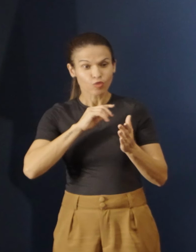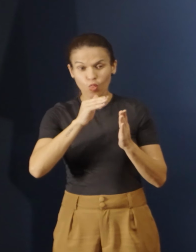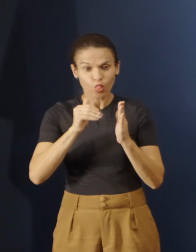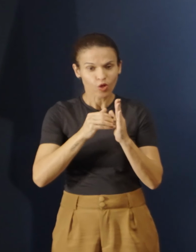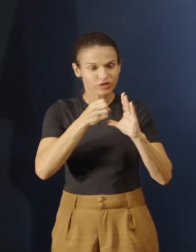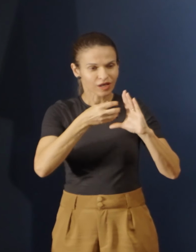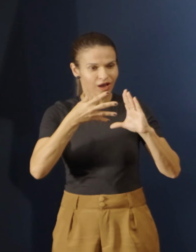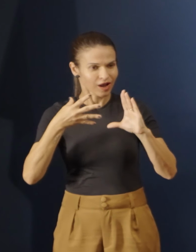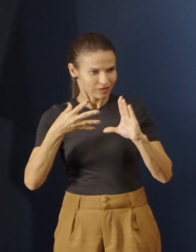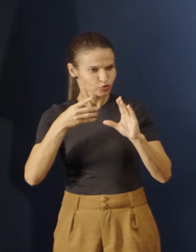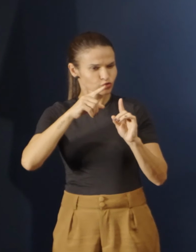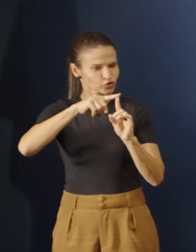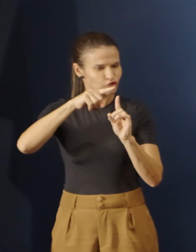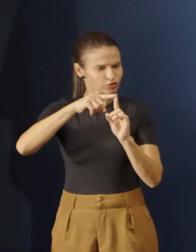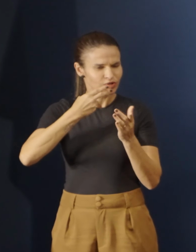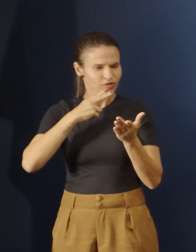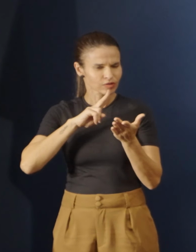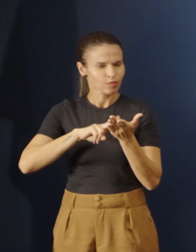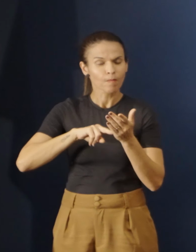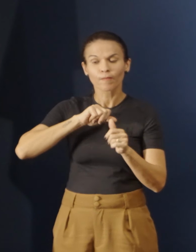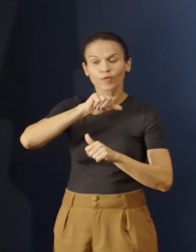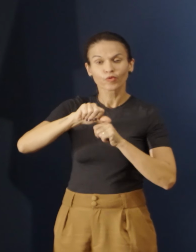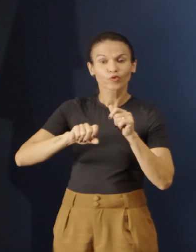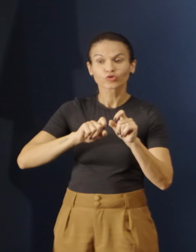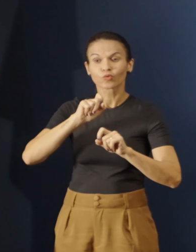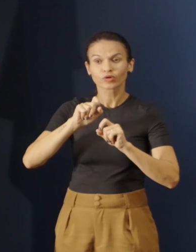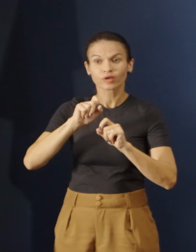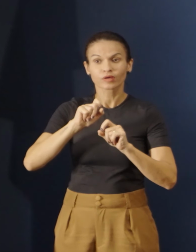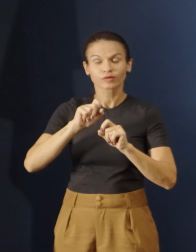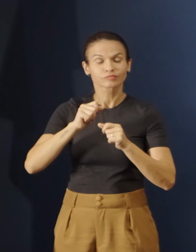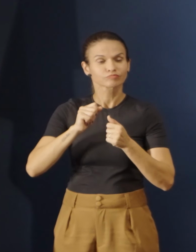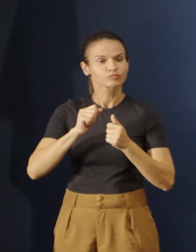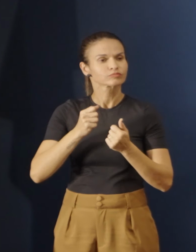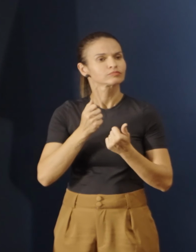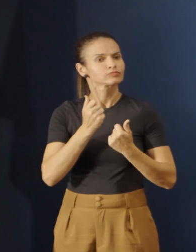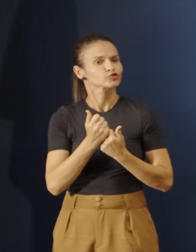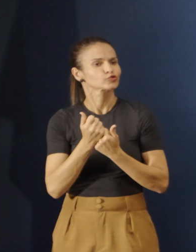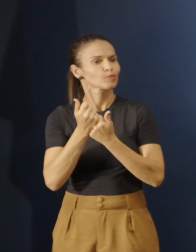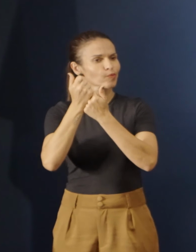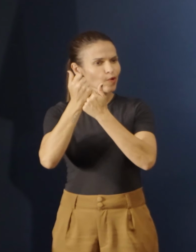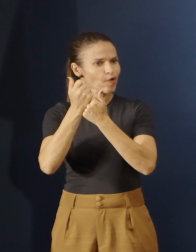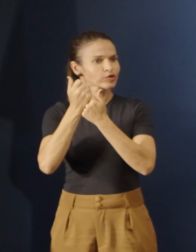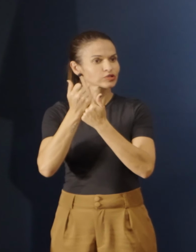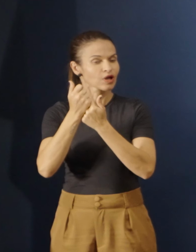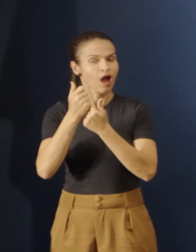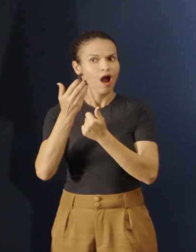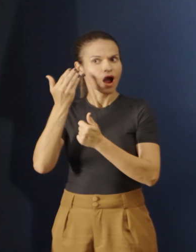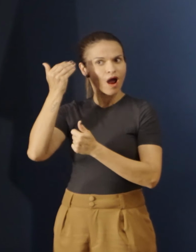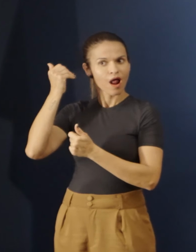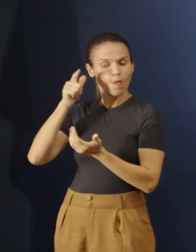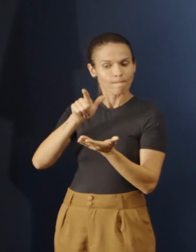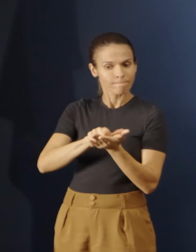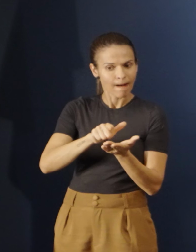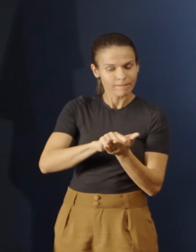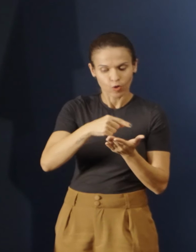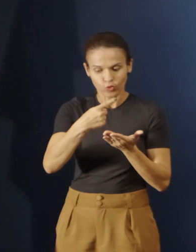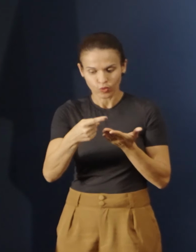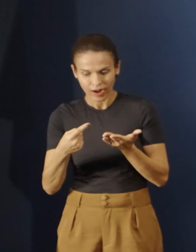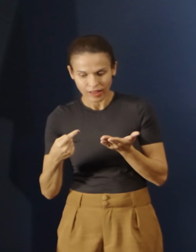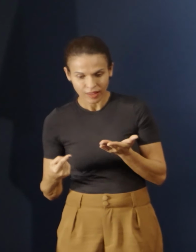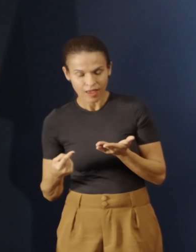do gênero epistolar. O que, que muda radicalmente? O suporte. Né? O suporte, ou seja, outrora no papel, ou no